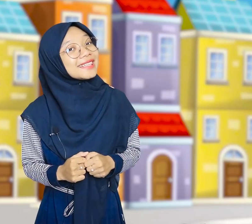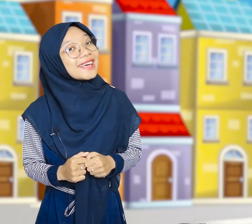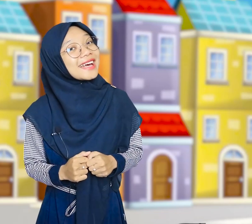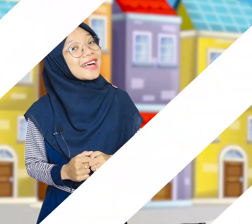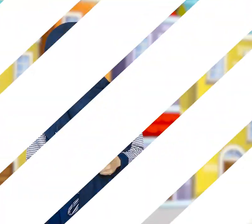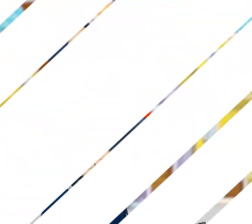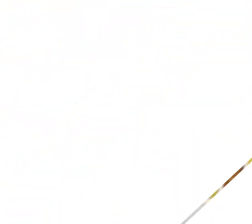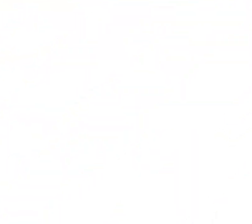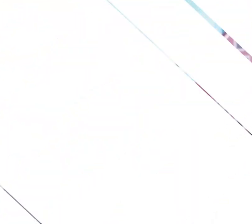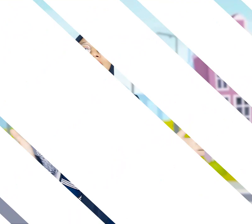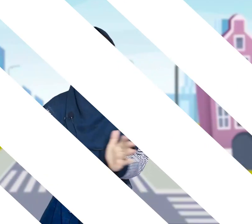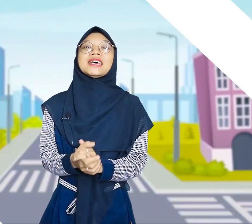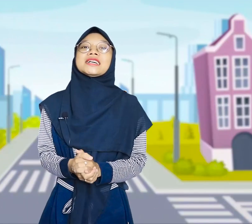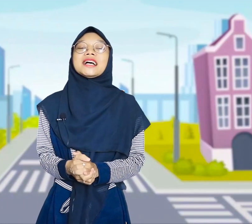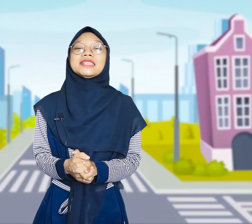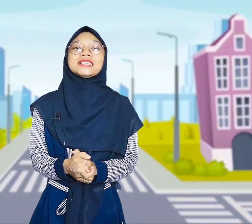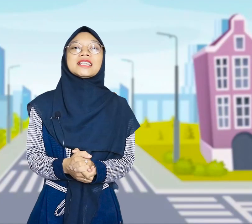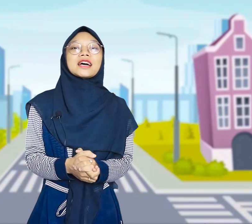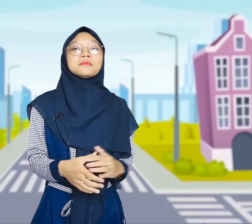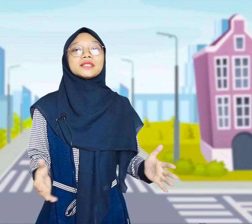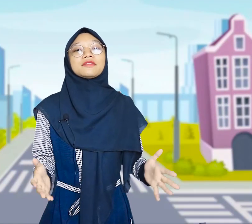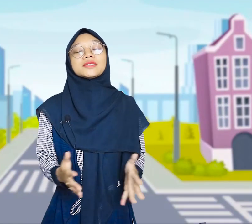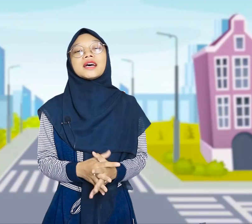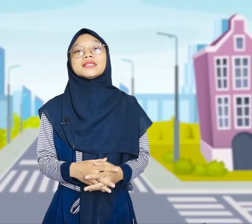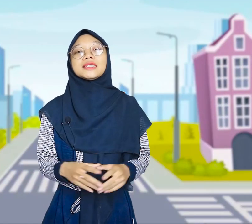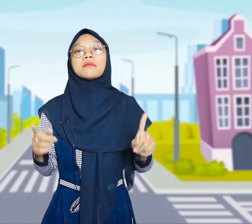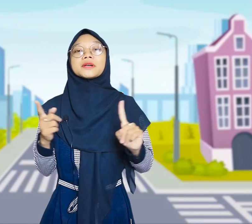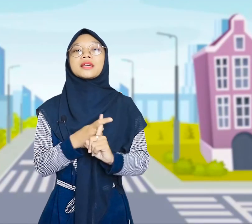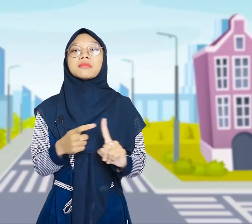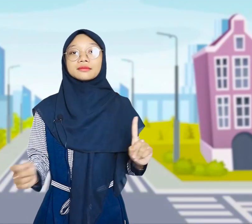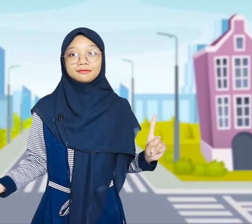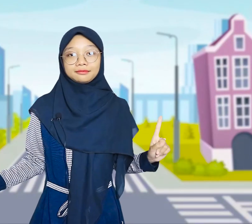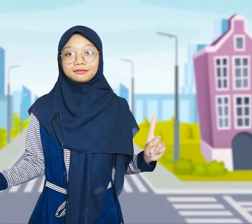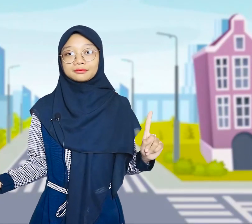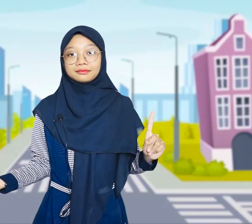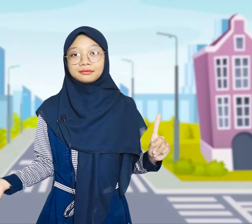materinya. Oke, kali ini kita akan membahas traffic signs. Yang pertama,